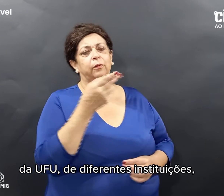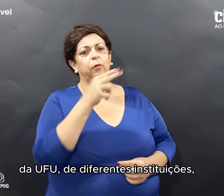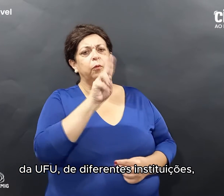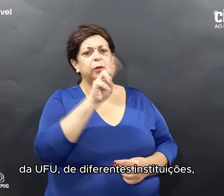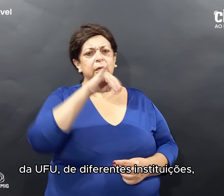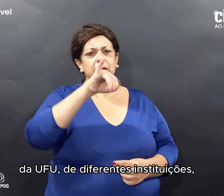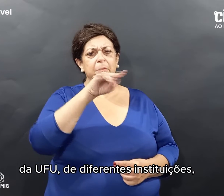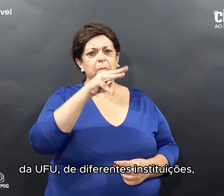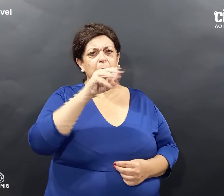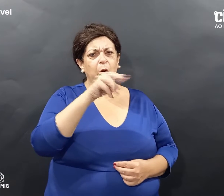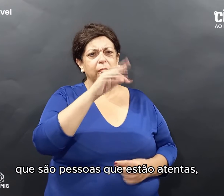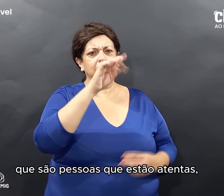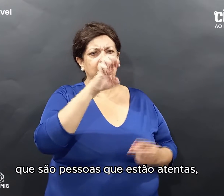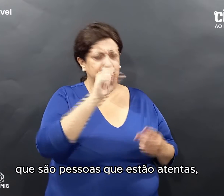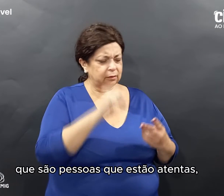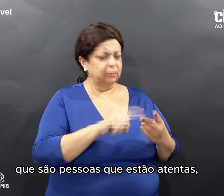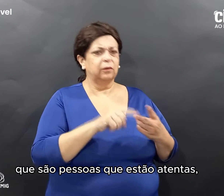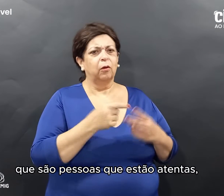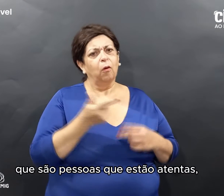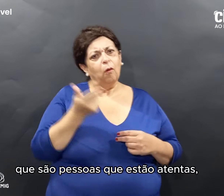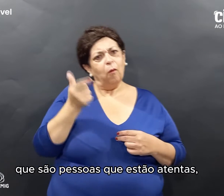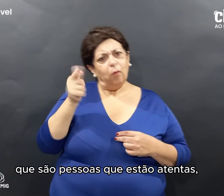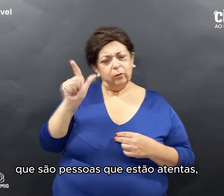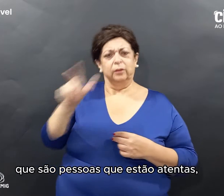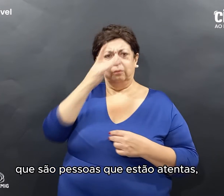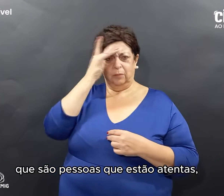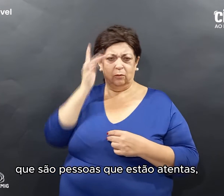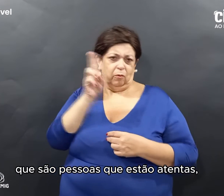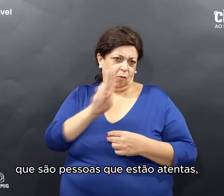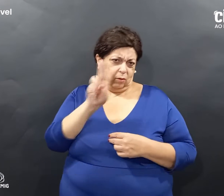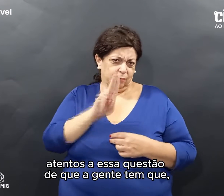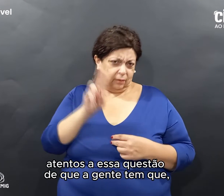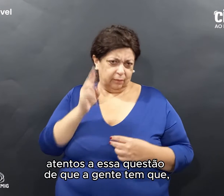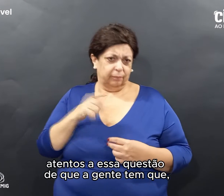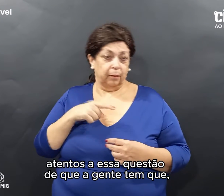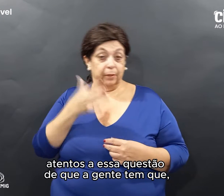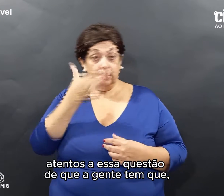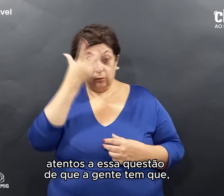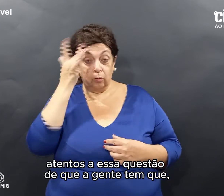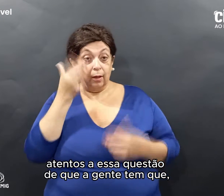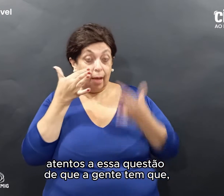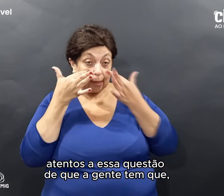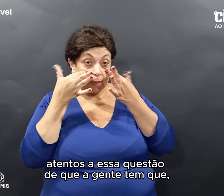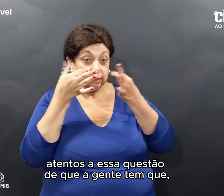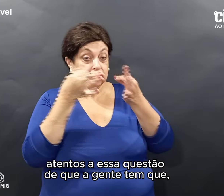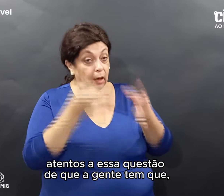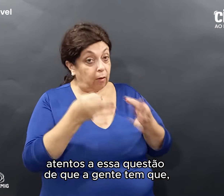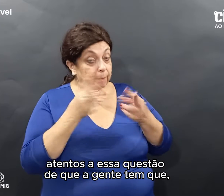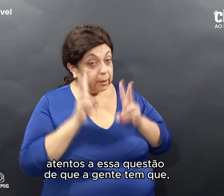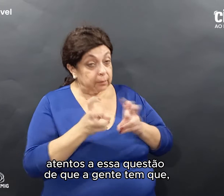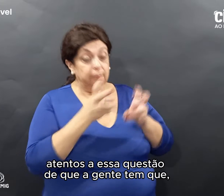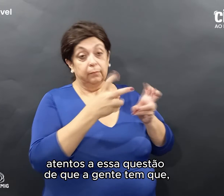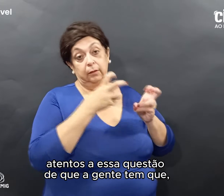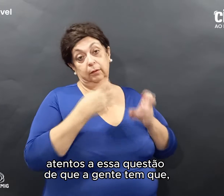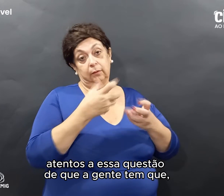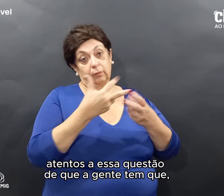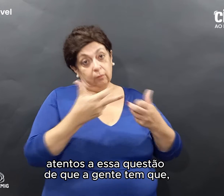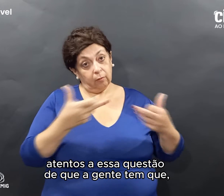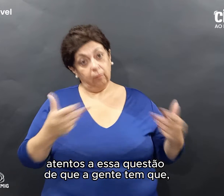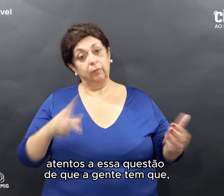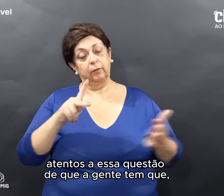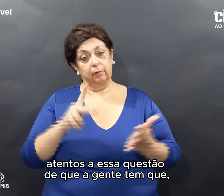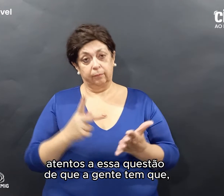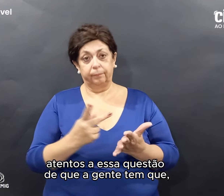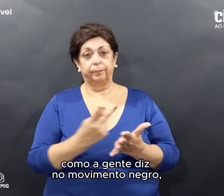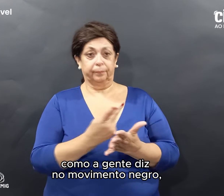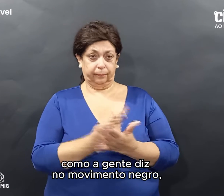diferentes instituições, que são pessoas que estão atentos a essa questão de que a